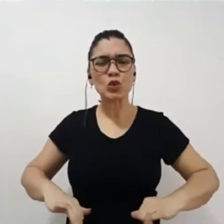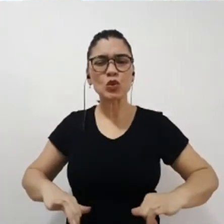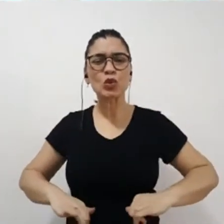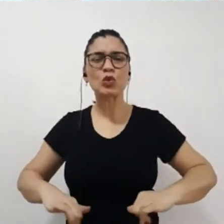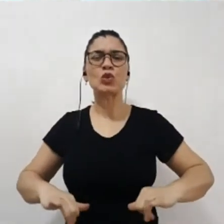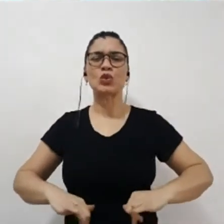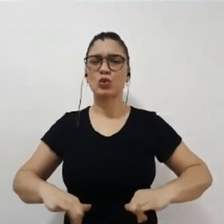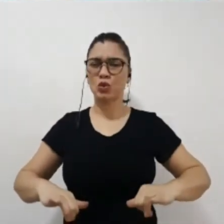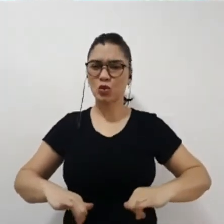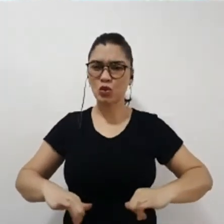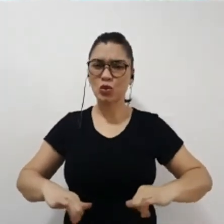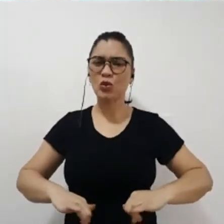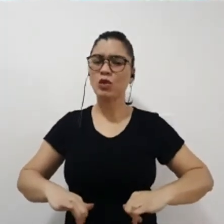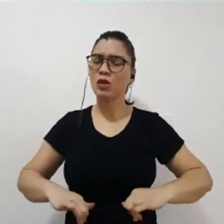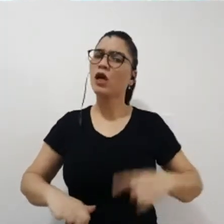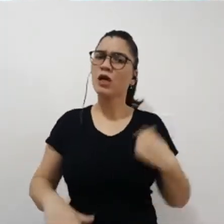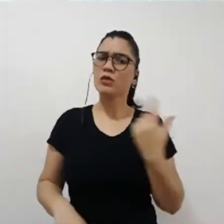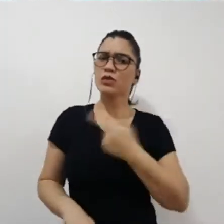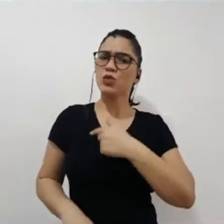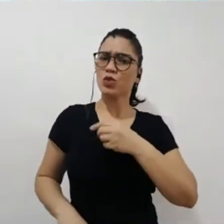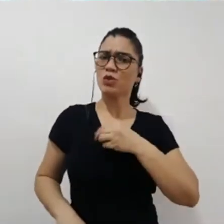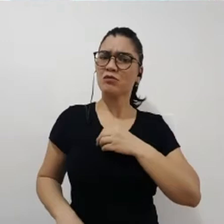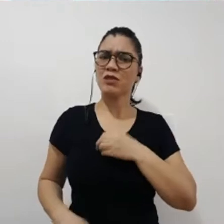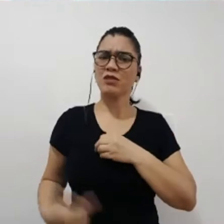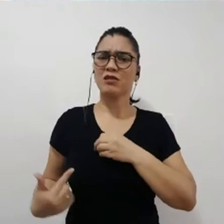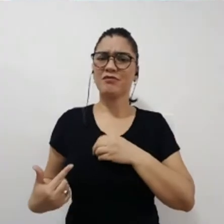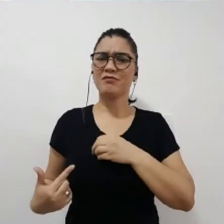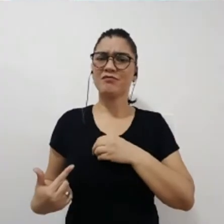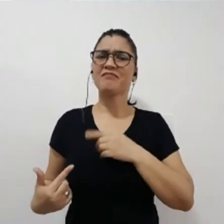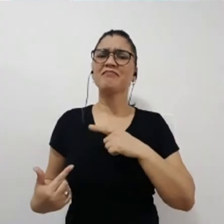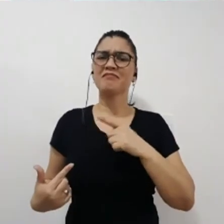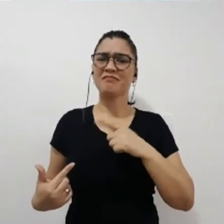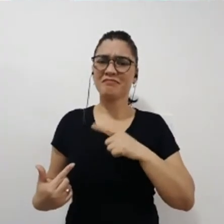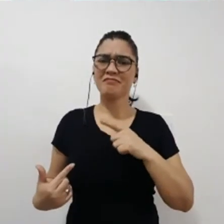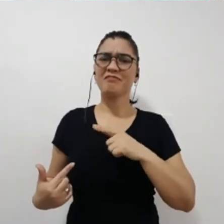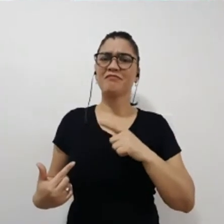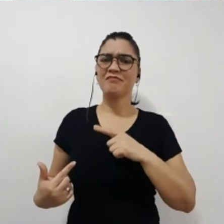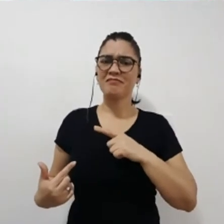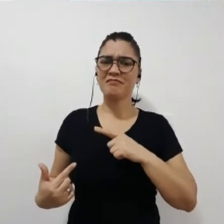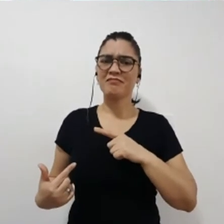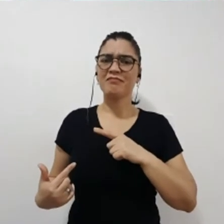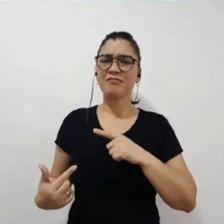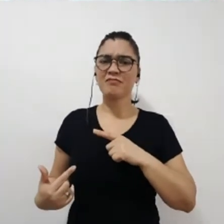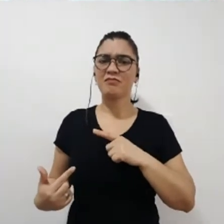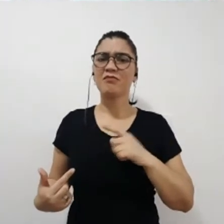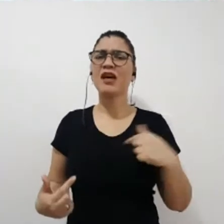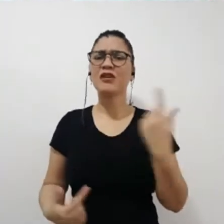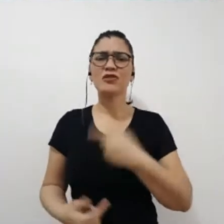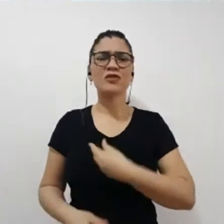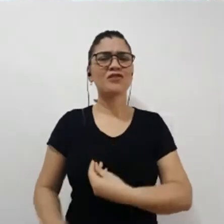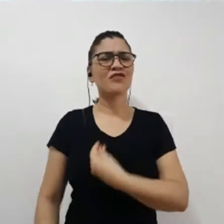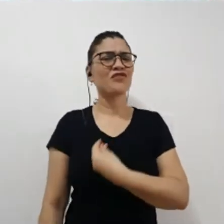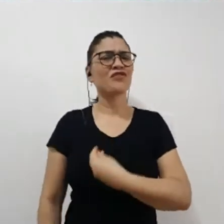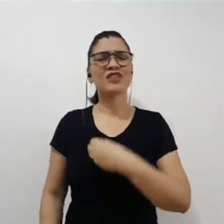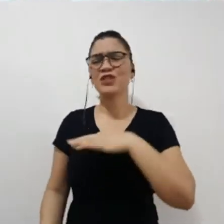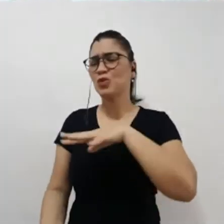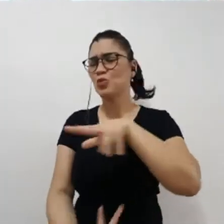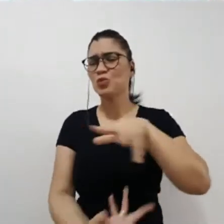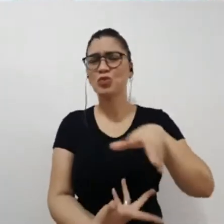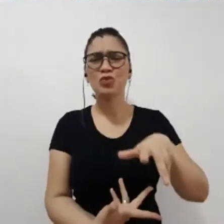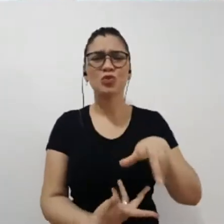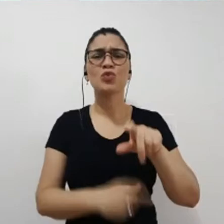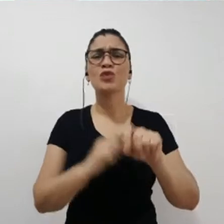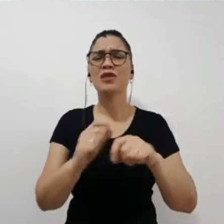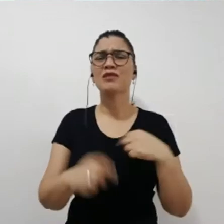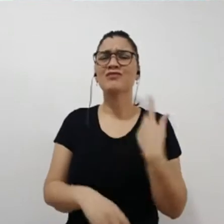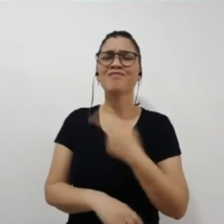de nós. E muitas vezes, peregrinar nesse mundo produz lágrimas.